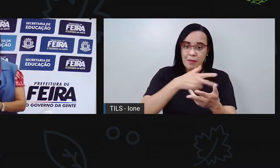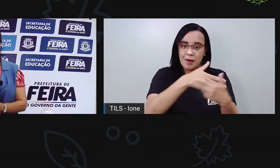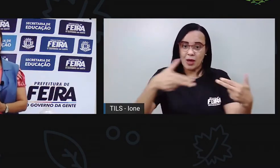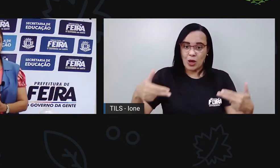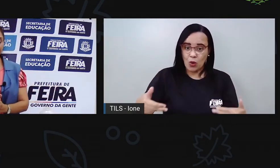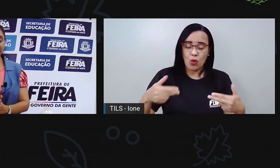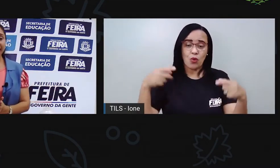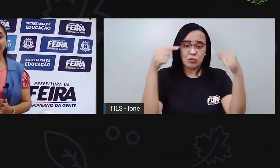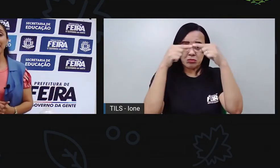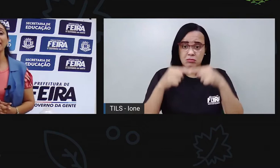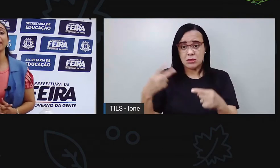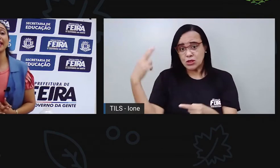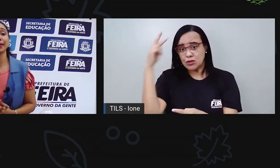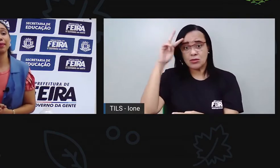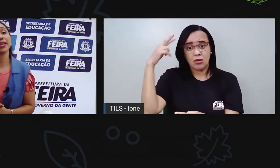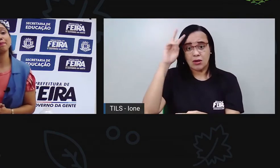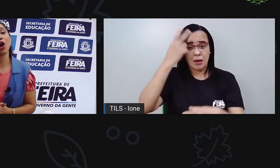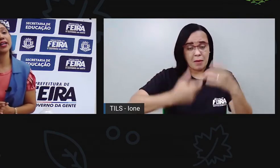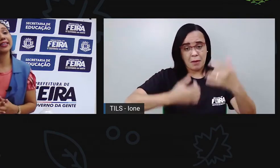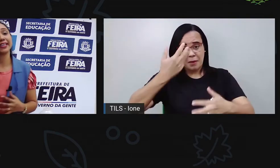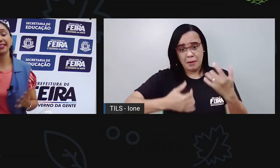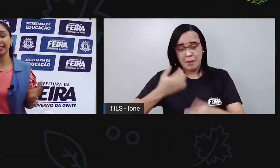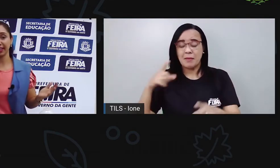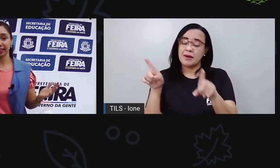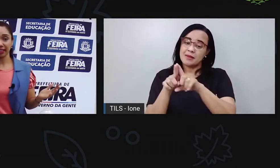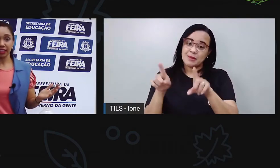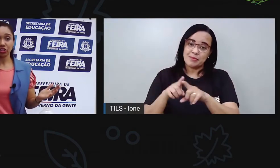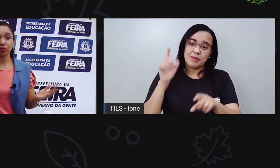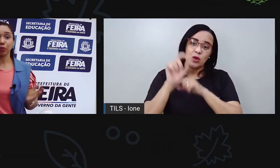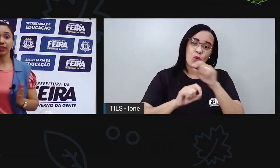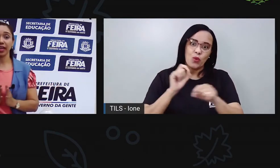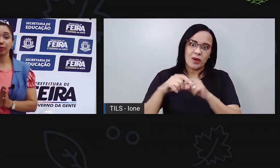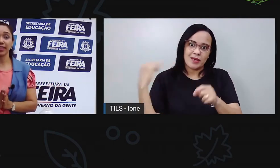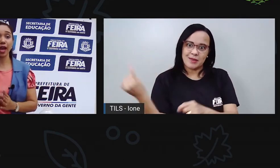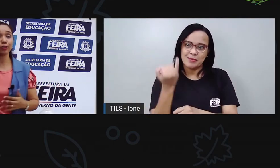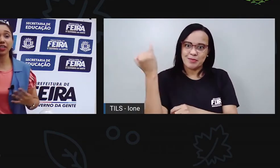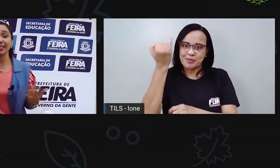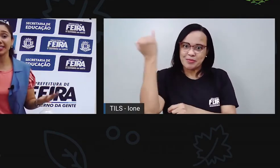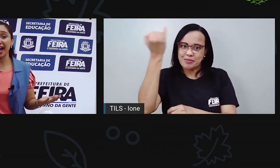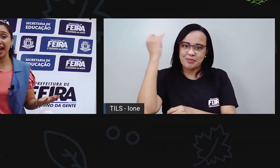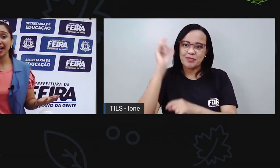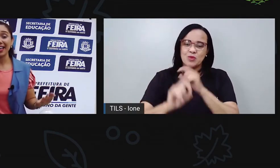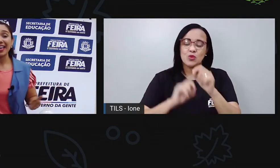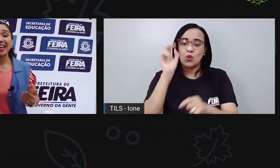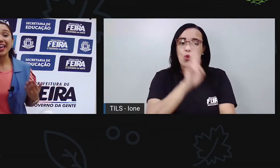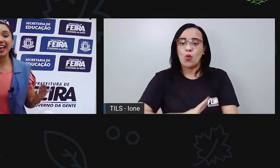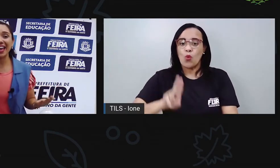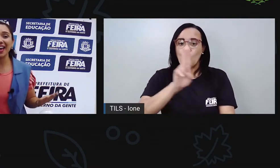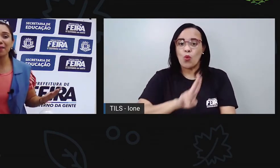história. E para falar também da importância de podermos reutilizar,